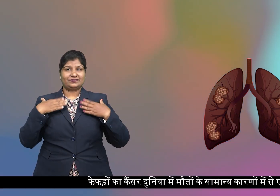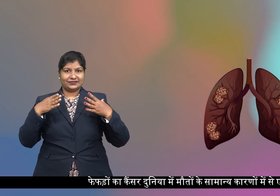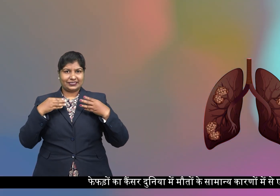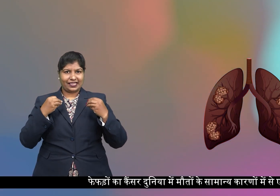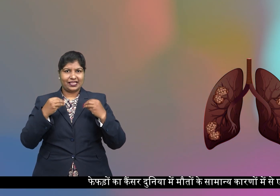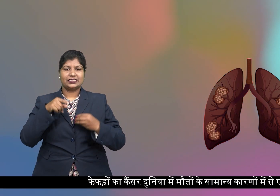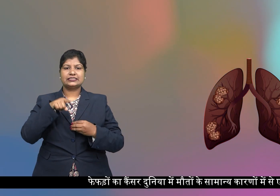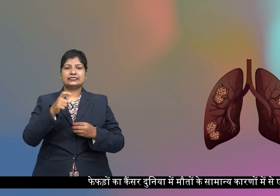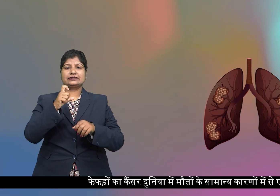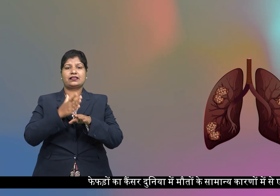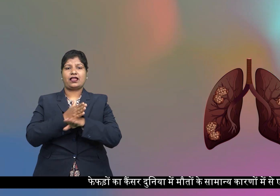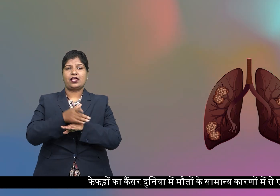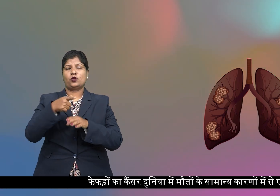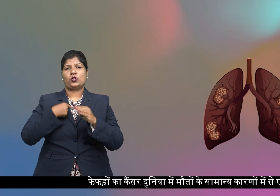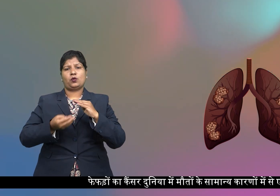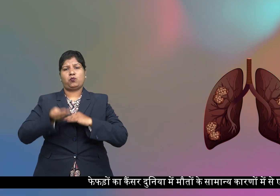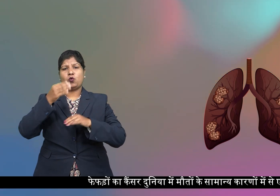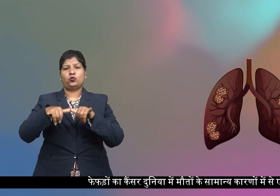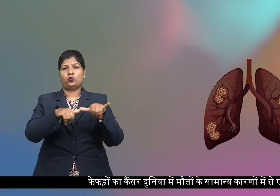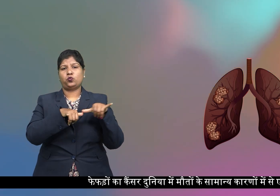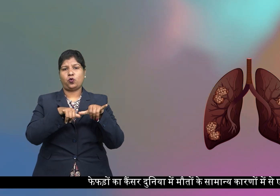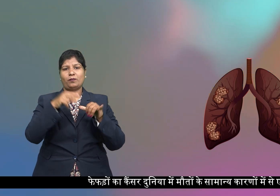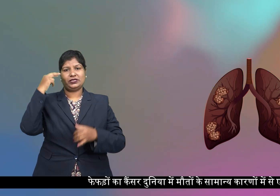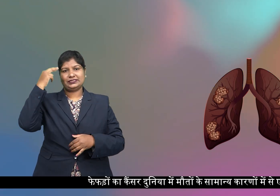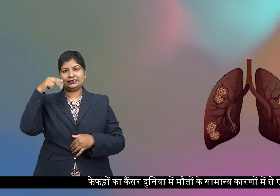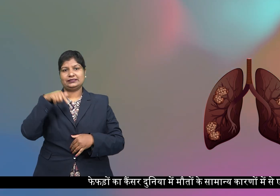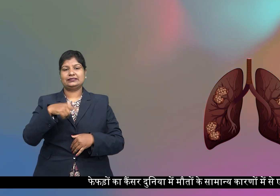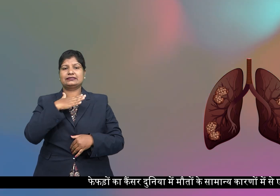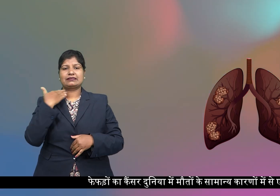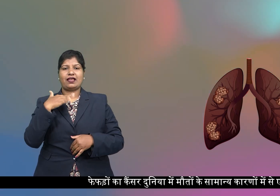में मौतों के सामान्य कारणों में से एक है।